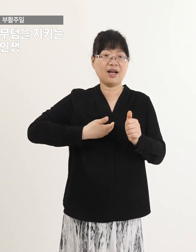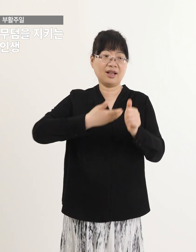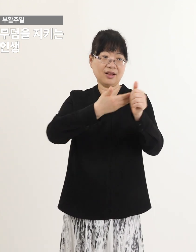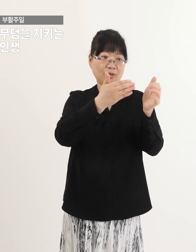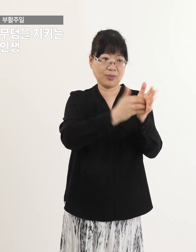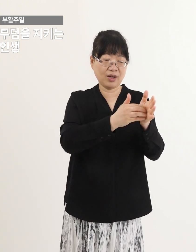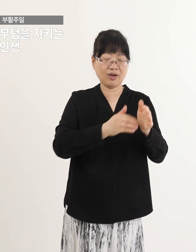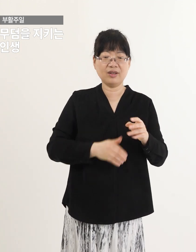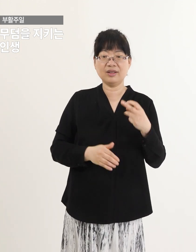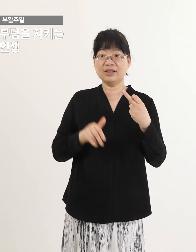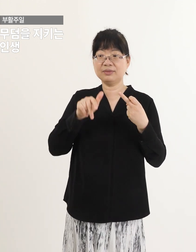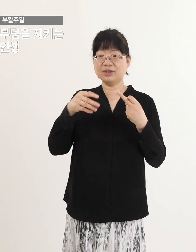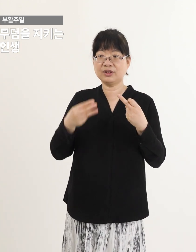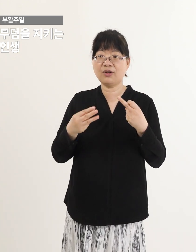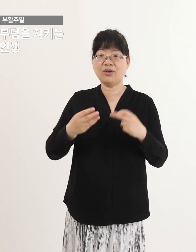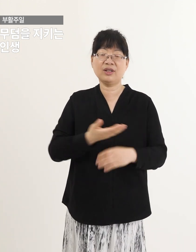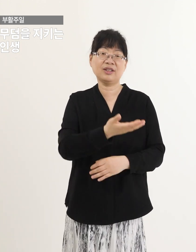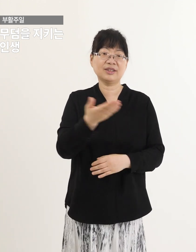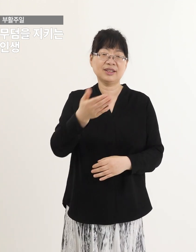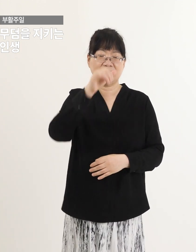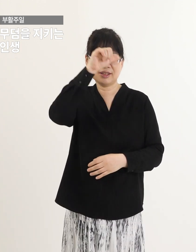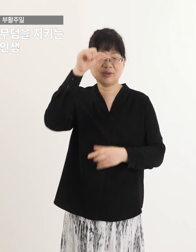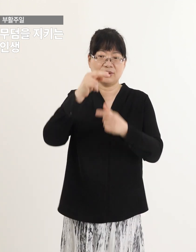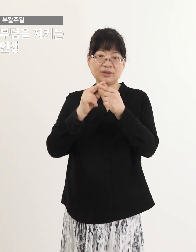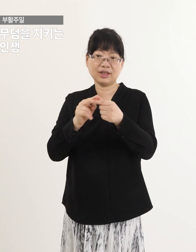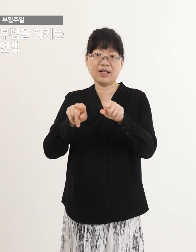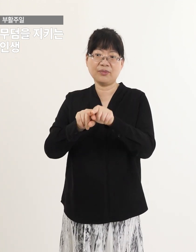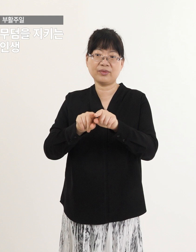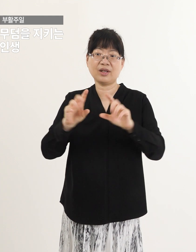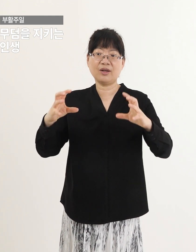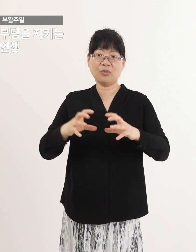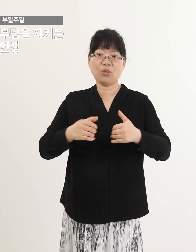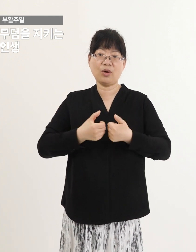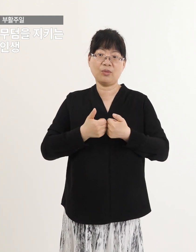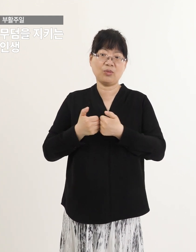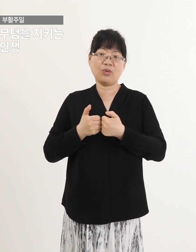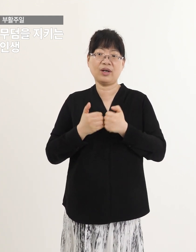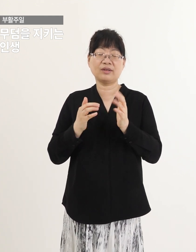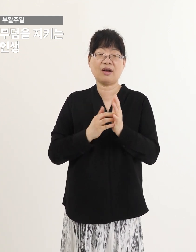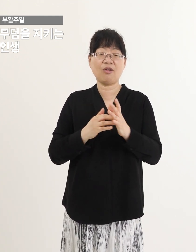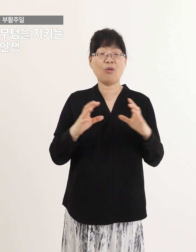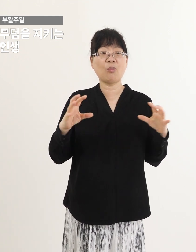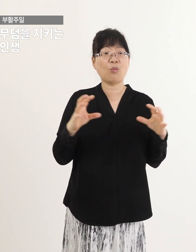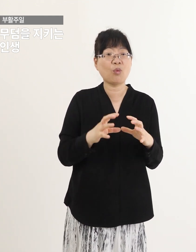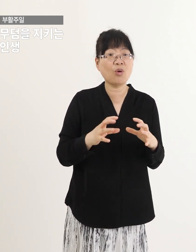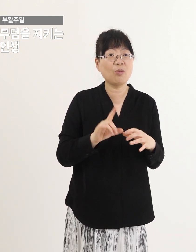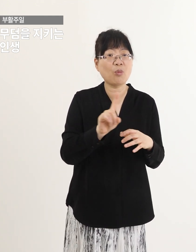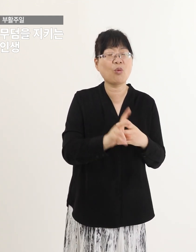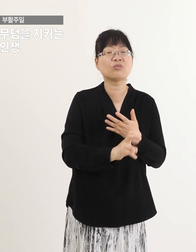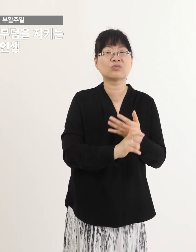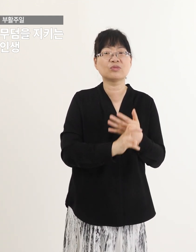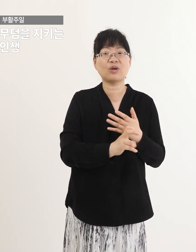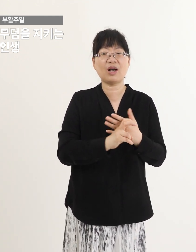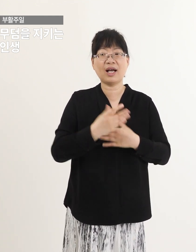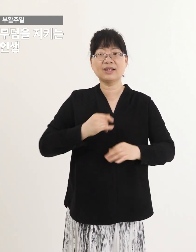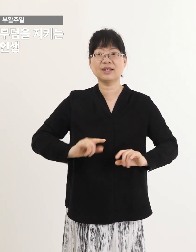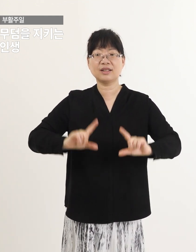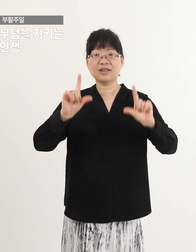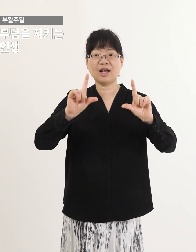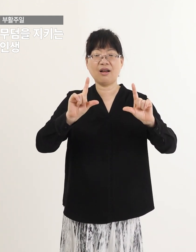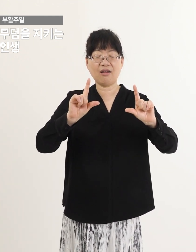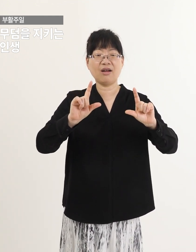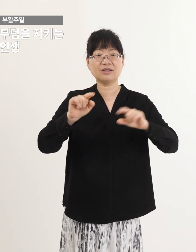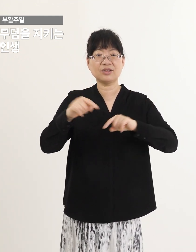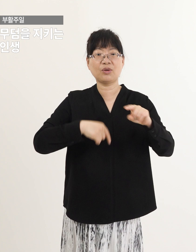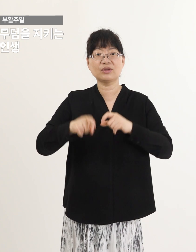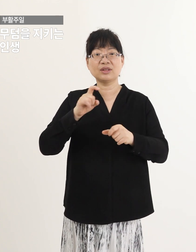12절. 그들이 장로들과 함께 모여 의논하고, 이 모인 것도 불법이에요. 안식일날 이런